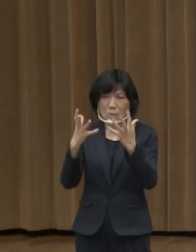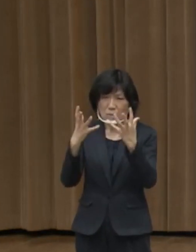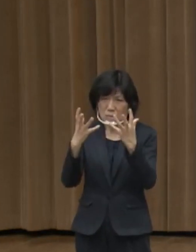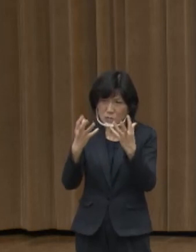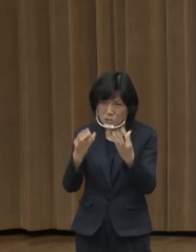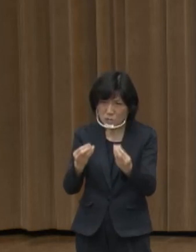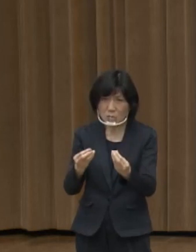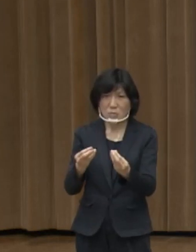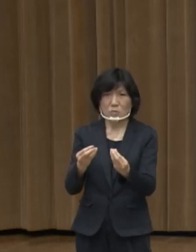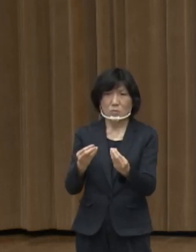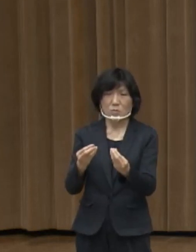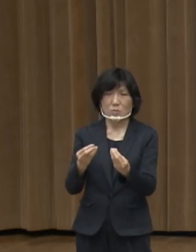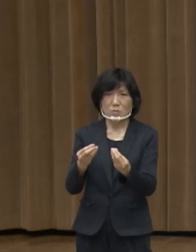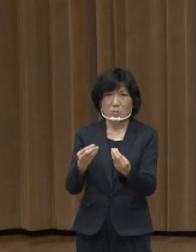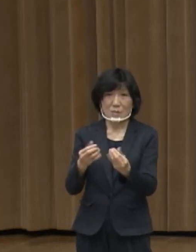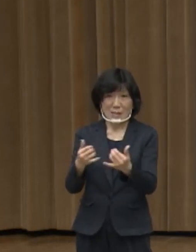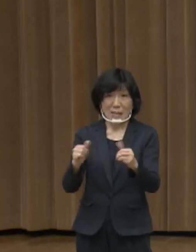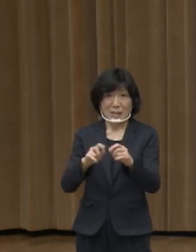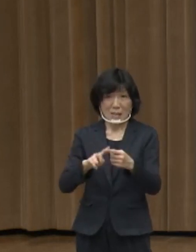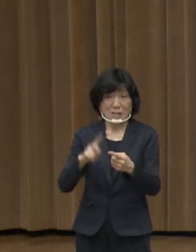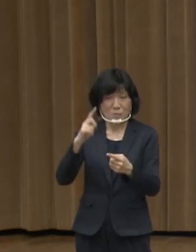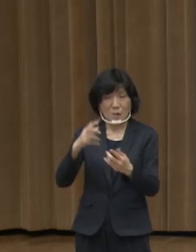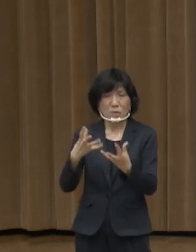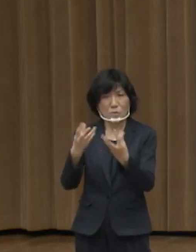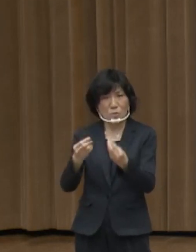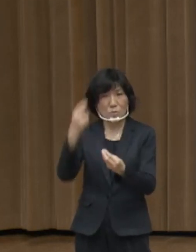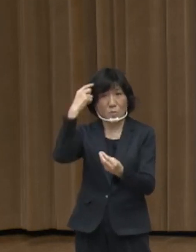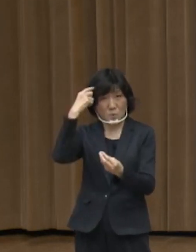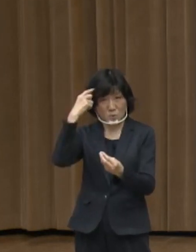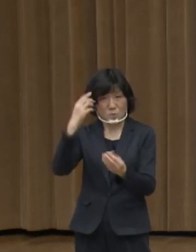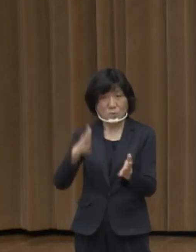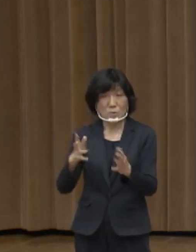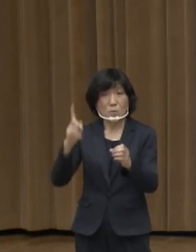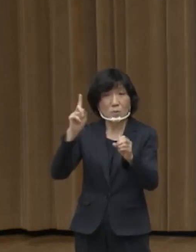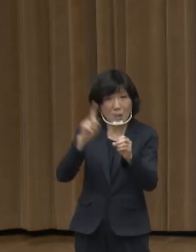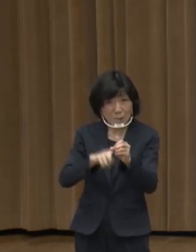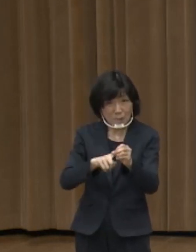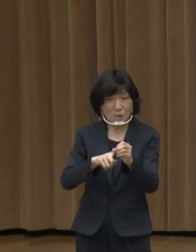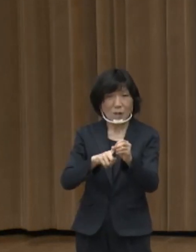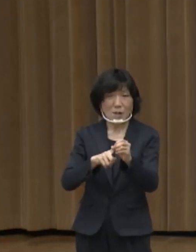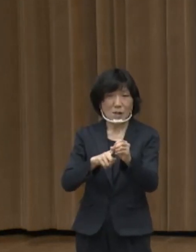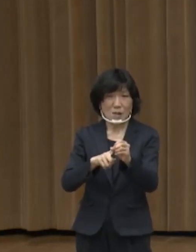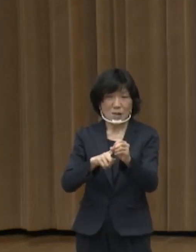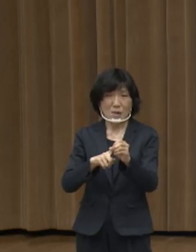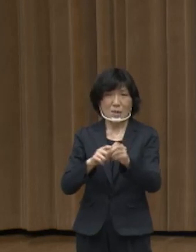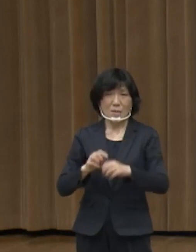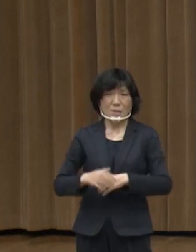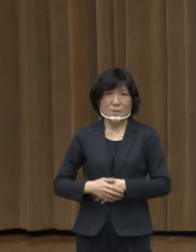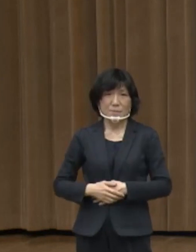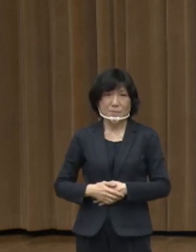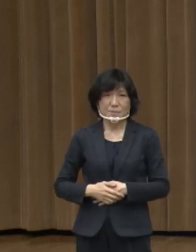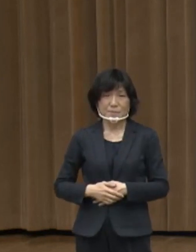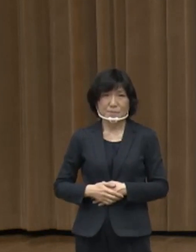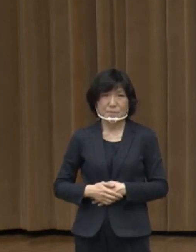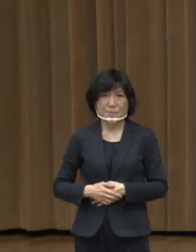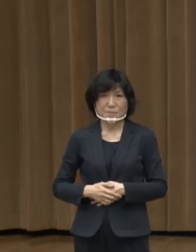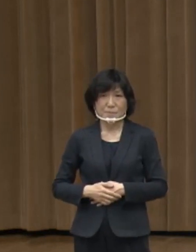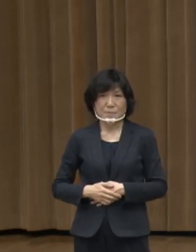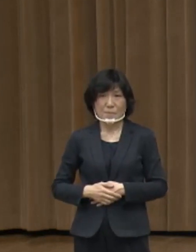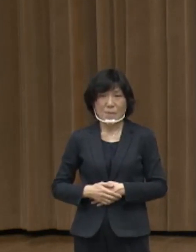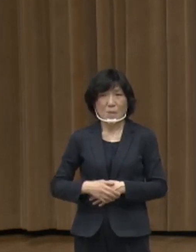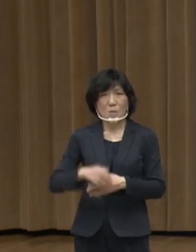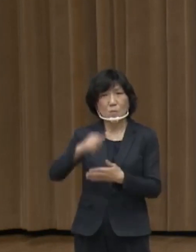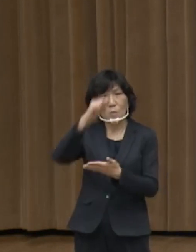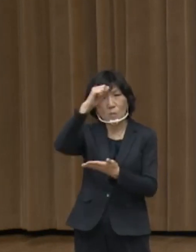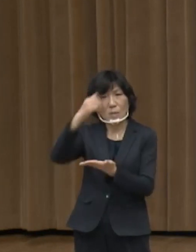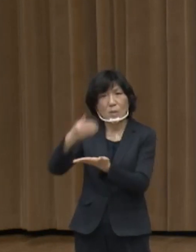ふうに社会的には考えております。でそのためには以前ちょっと申し上げたかもしれませんけれども病気